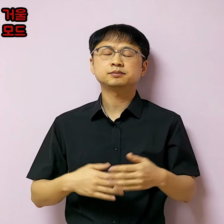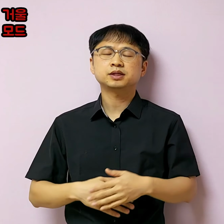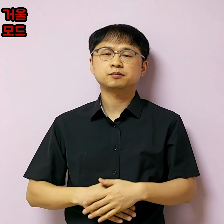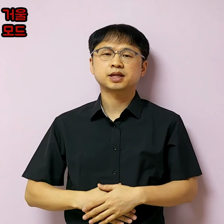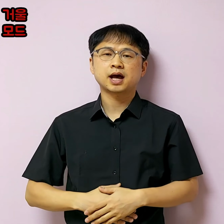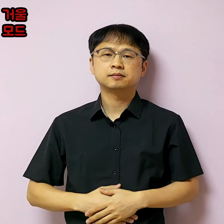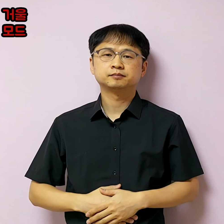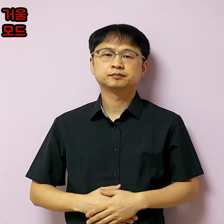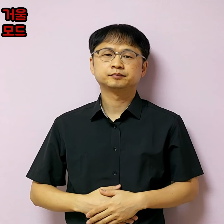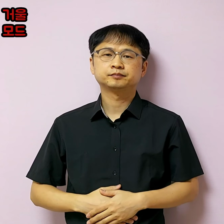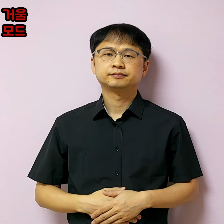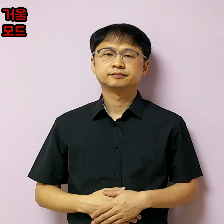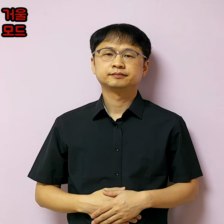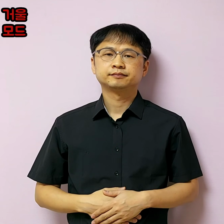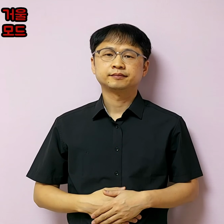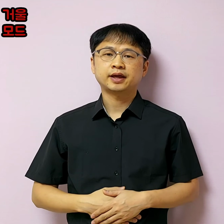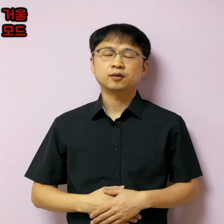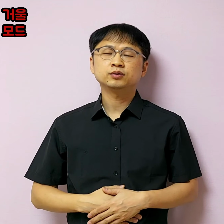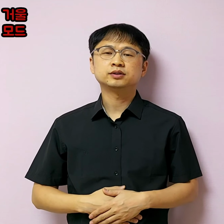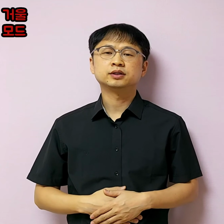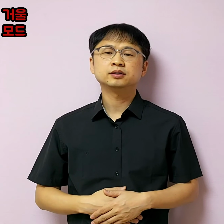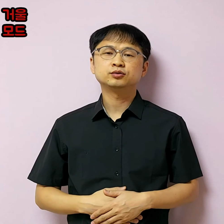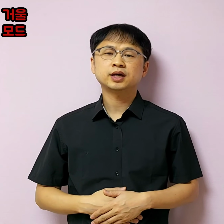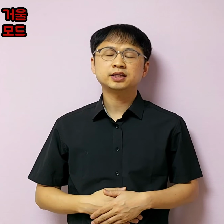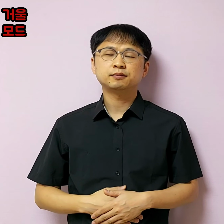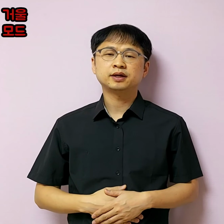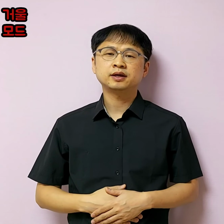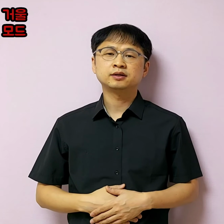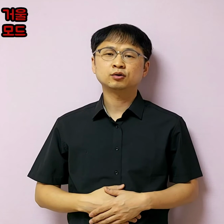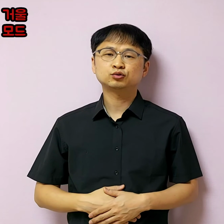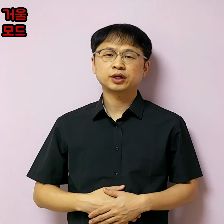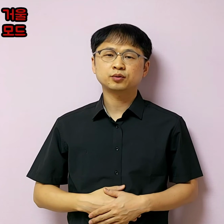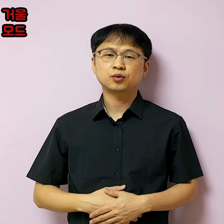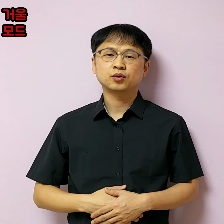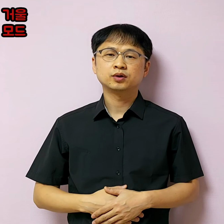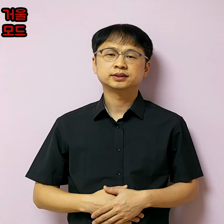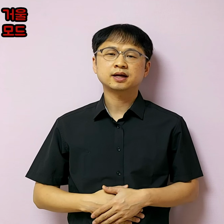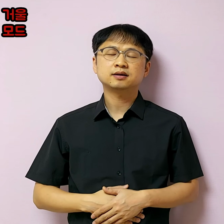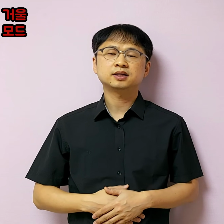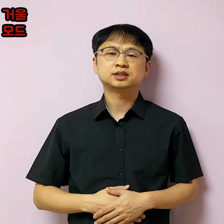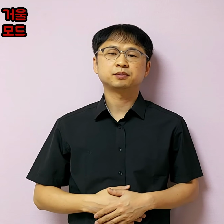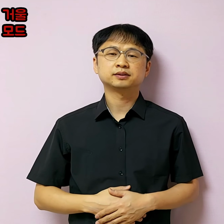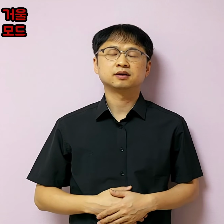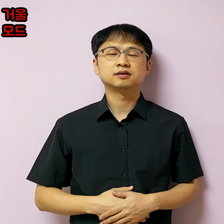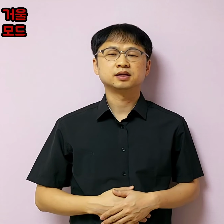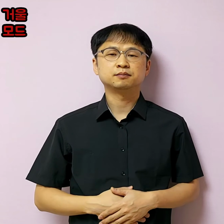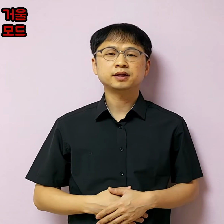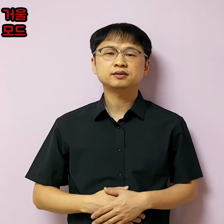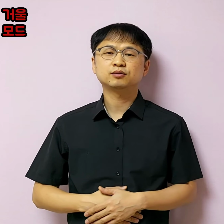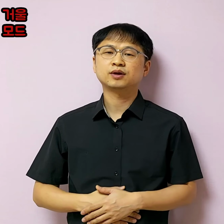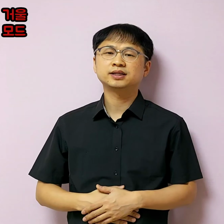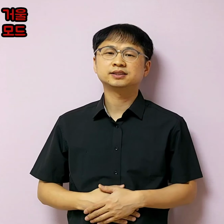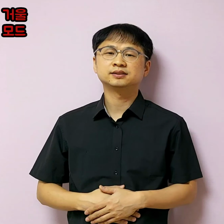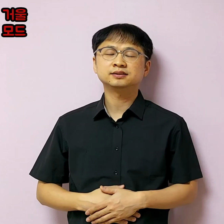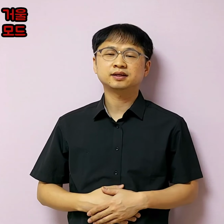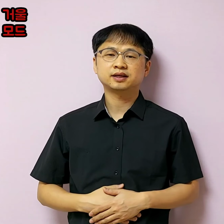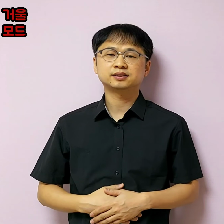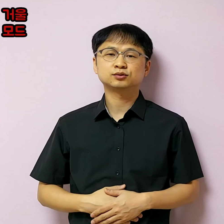표현하시면 됩니다. 네, 오늘은 유나님의 역주행곡 사건의 지평선 이벤트 호라이즌에 대해서